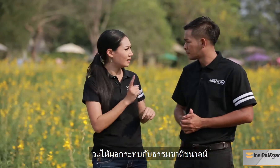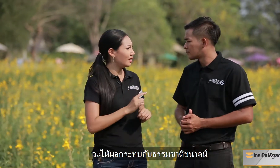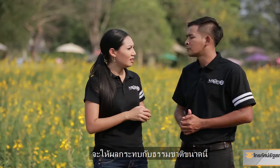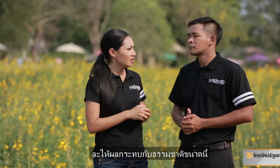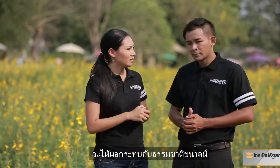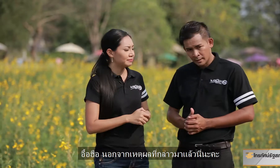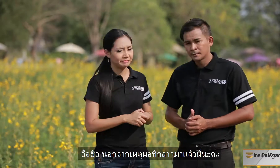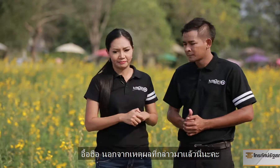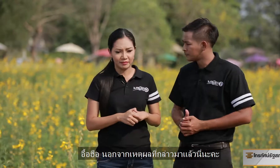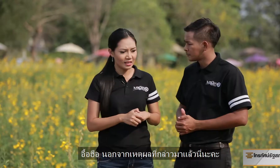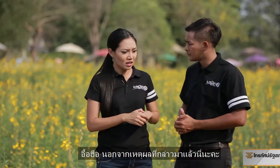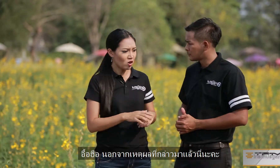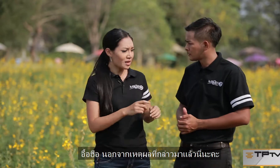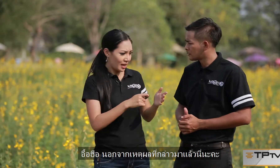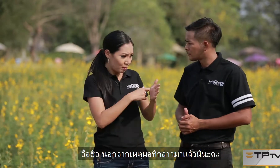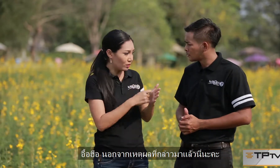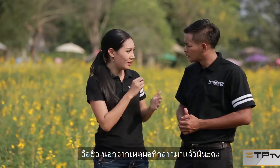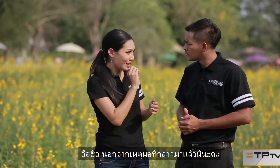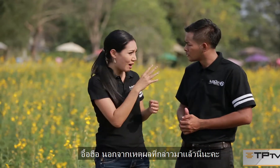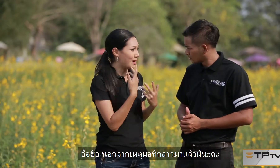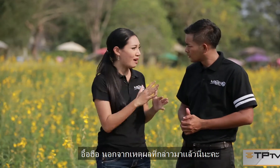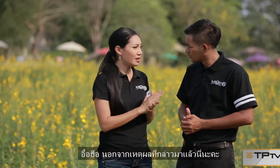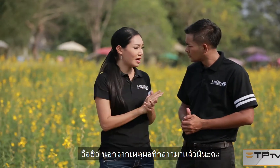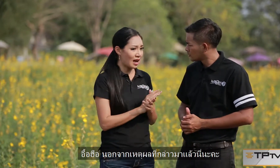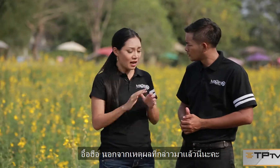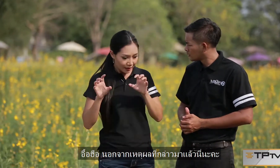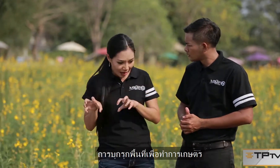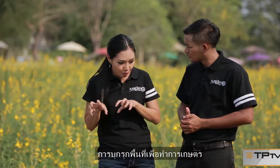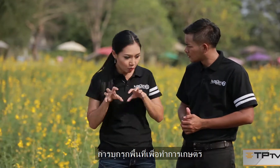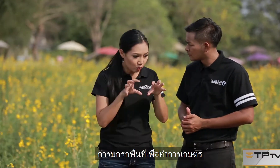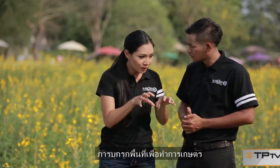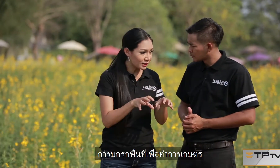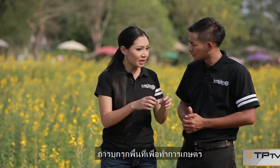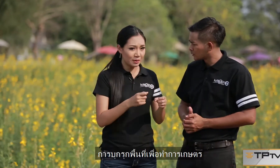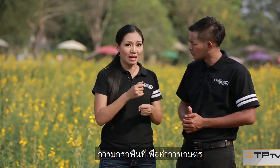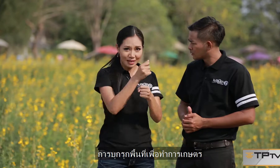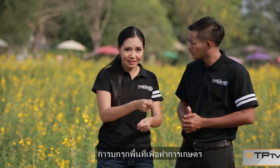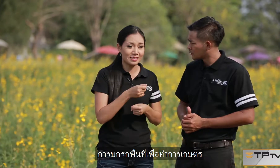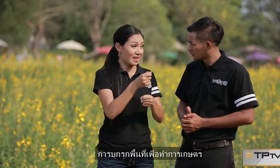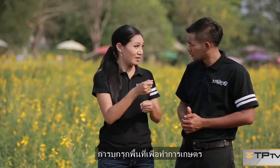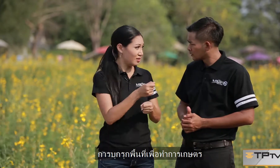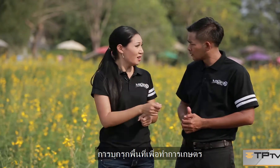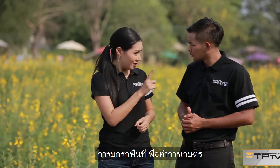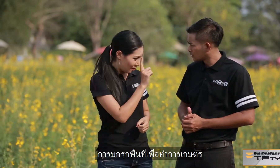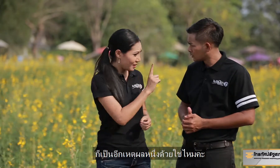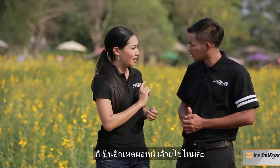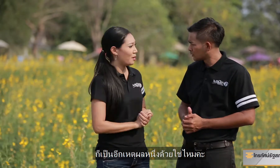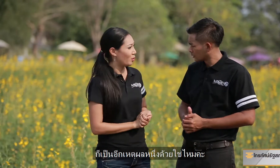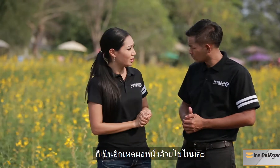นี้นอกจากเหตุผลที่กล่าวมาแล้วเนี่ยนะคะการบุกรุกพื้นที่เพื่อทำการเกษตรก็เป็นอีกเหตุผลหนึ่งด้ว